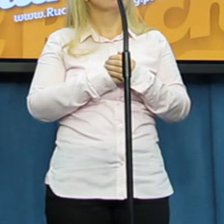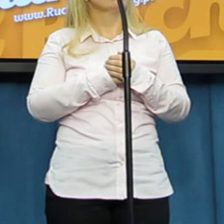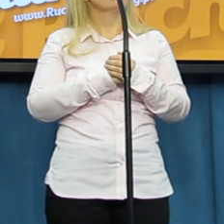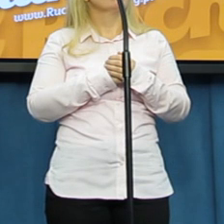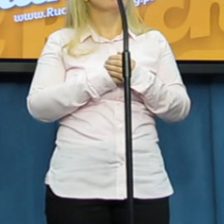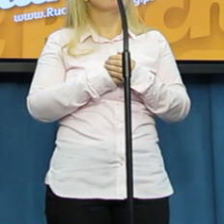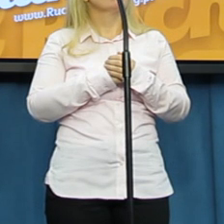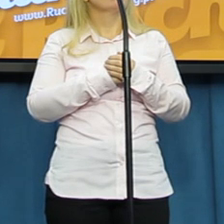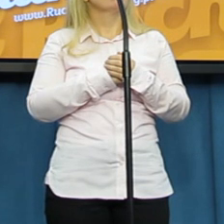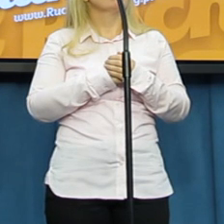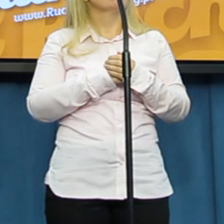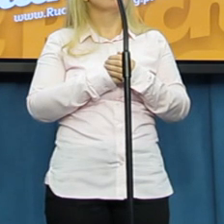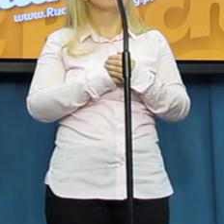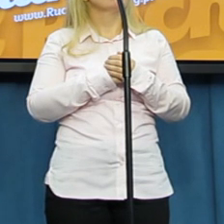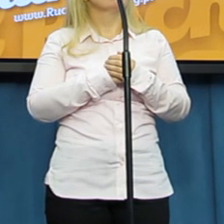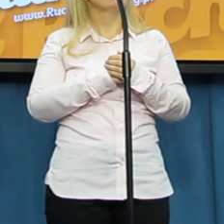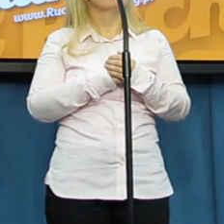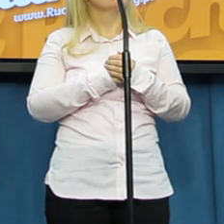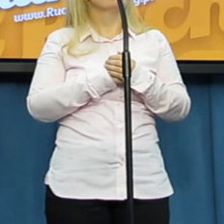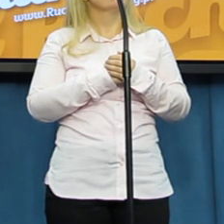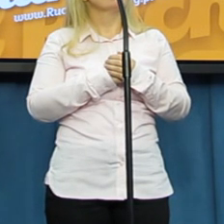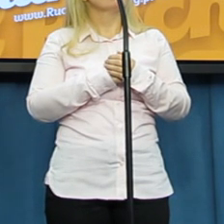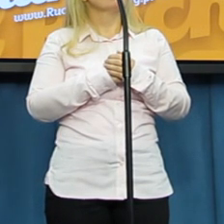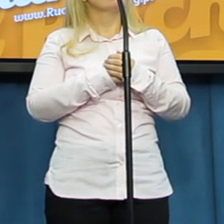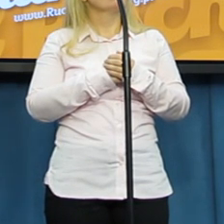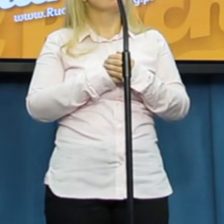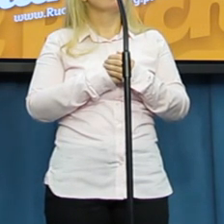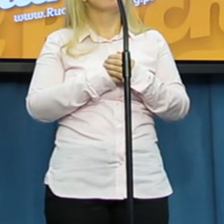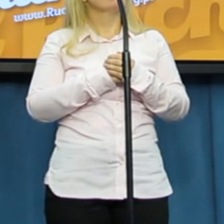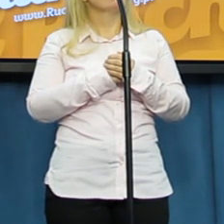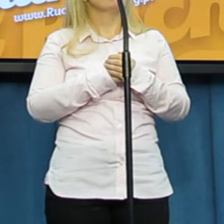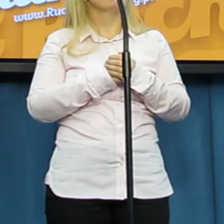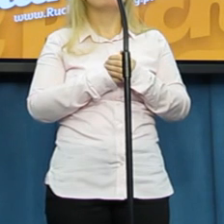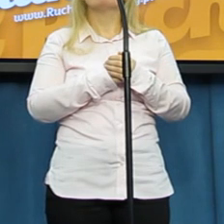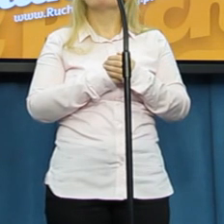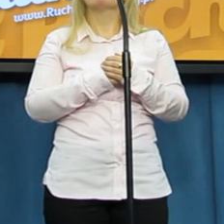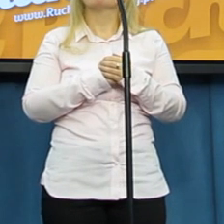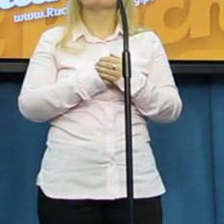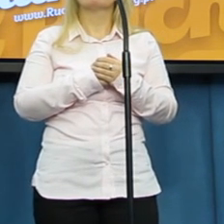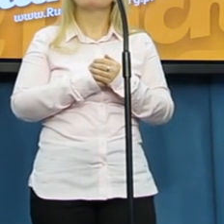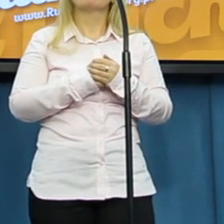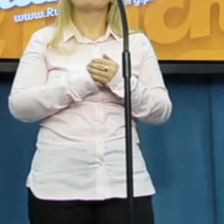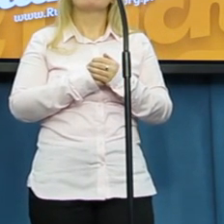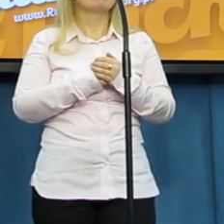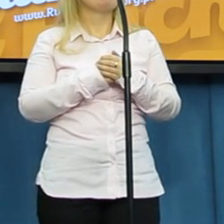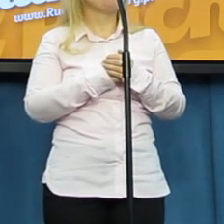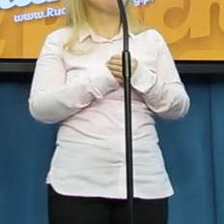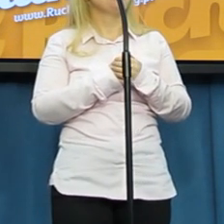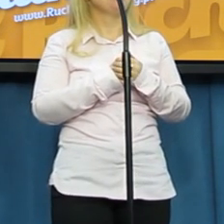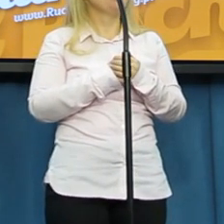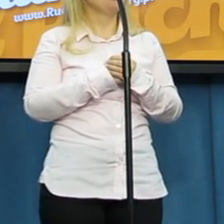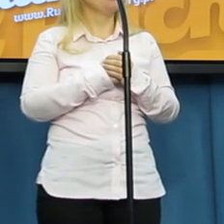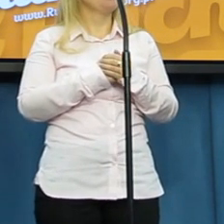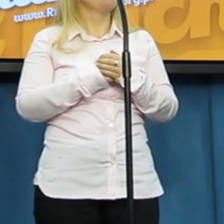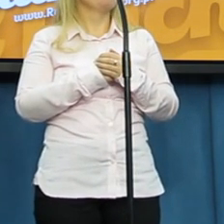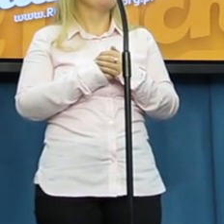majowi odwołali koniec świata, dlatego że panowie się spotykają, ale tak na poważnie mówili, że brakuje wam... Odwołali, przepraszam, ja nie słyszałem. Miał